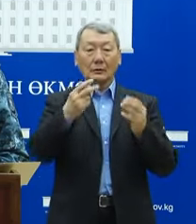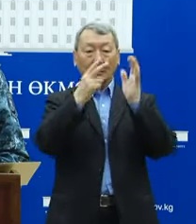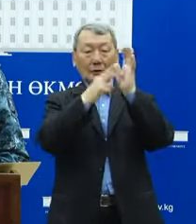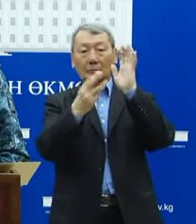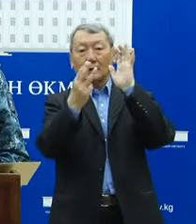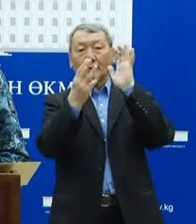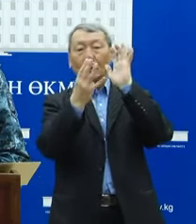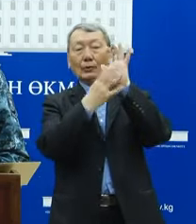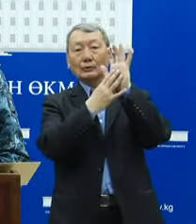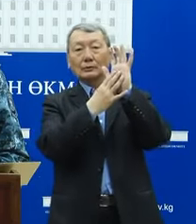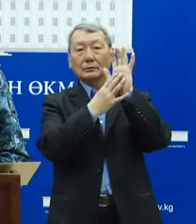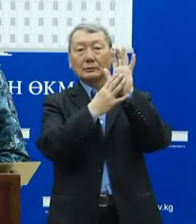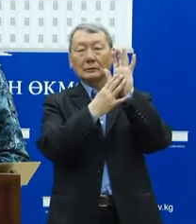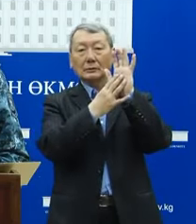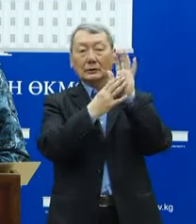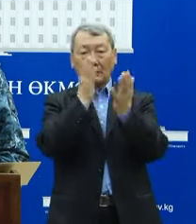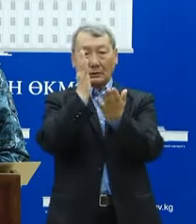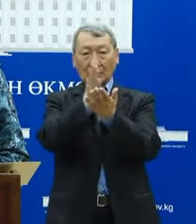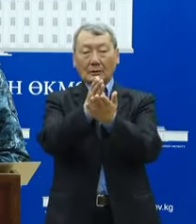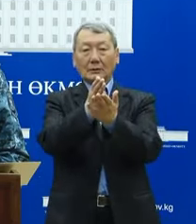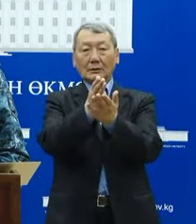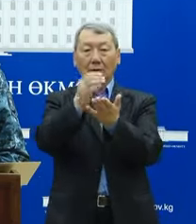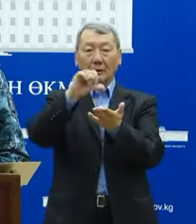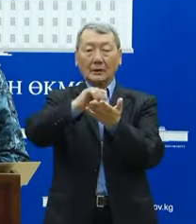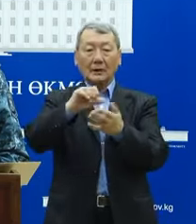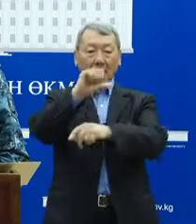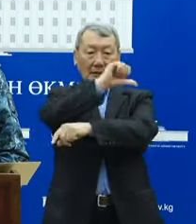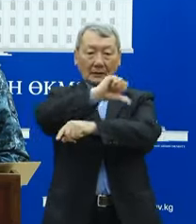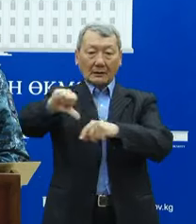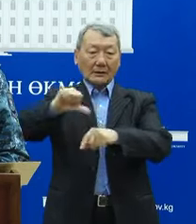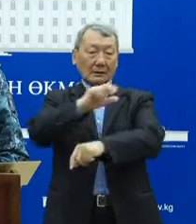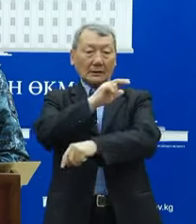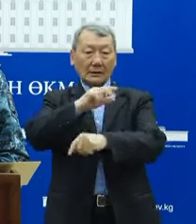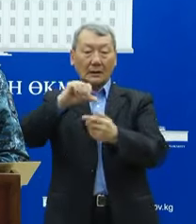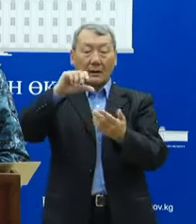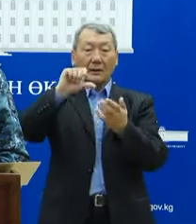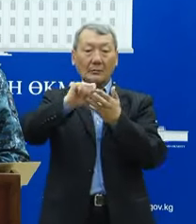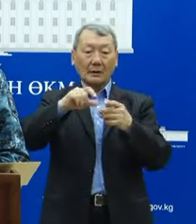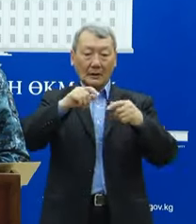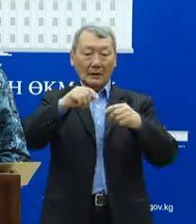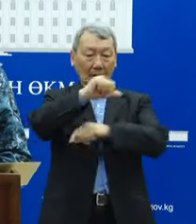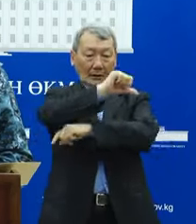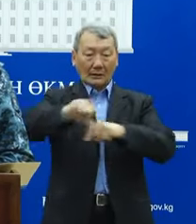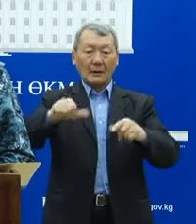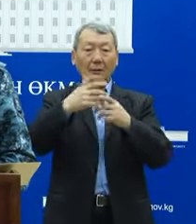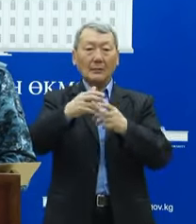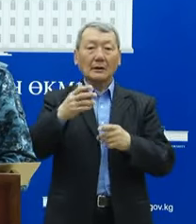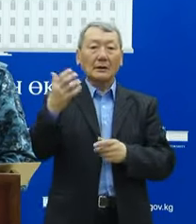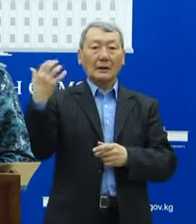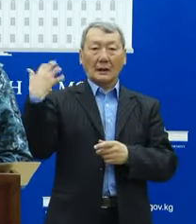79 түзөт. Сырткы санитардык посттор 64. Коменданттык